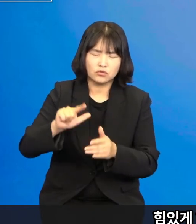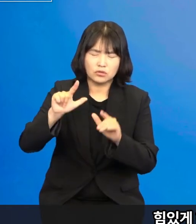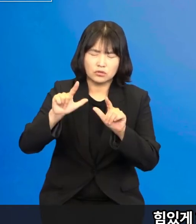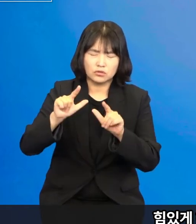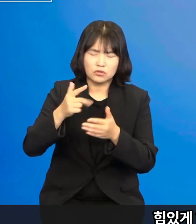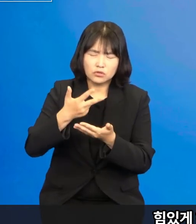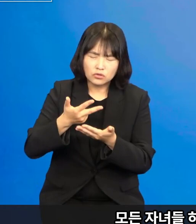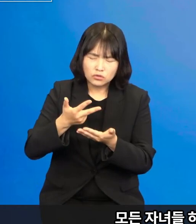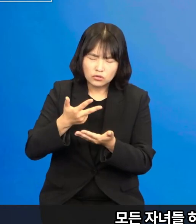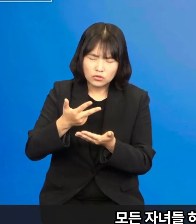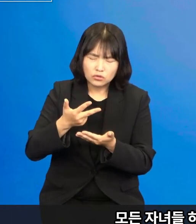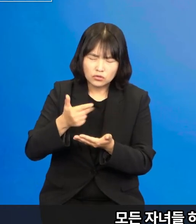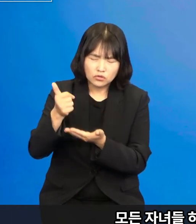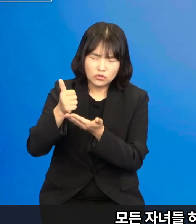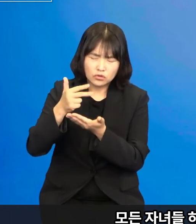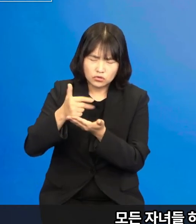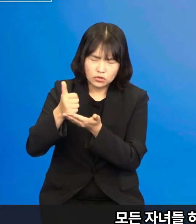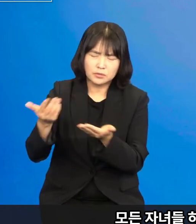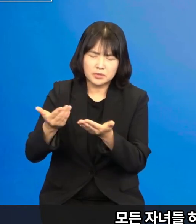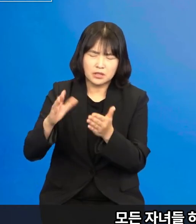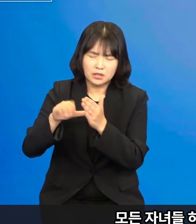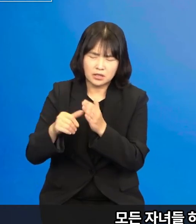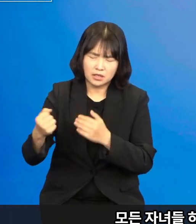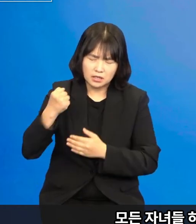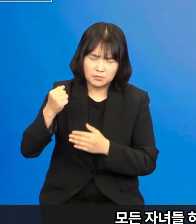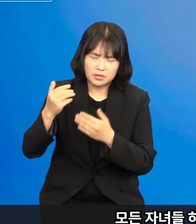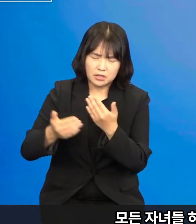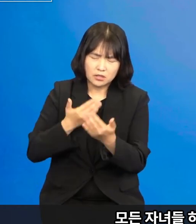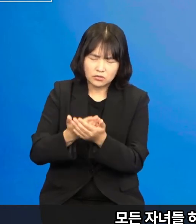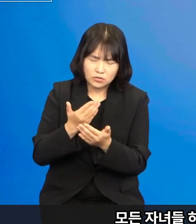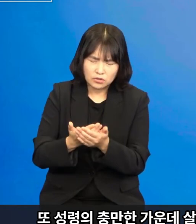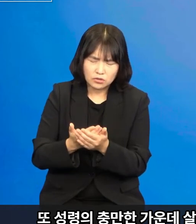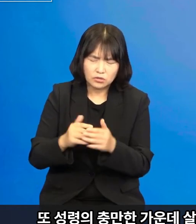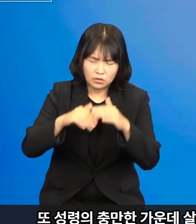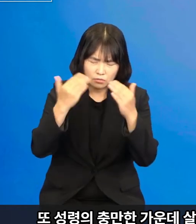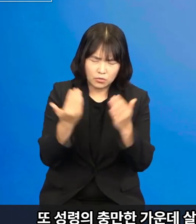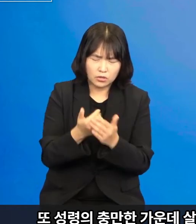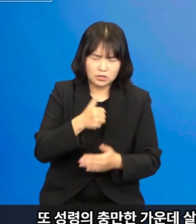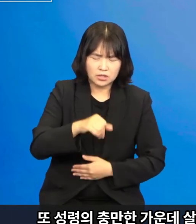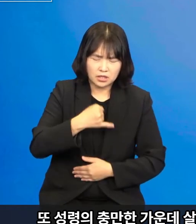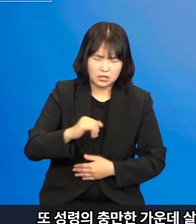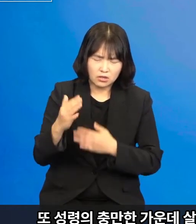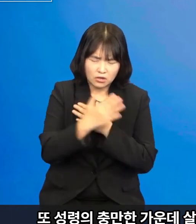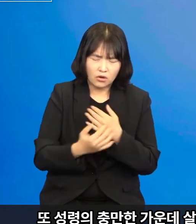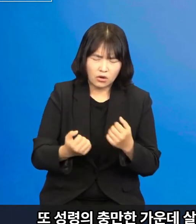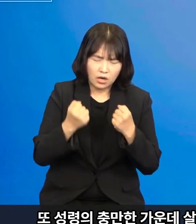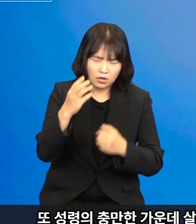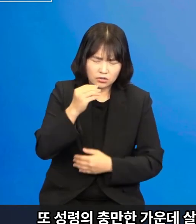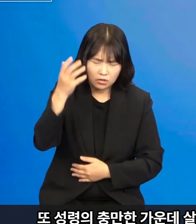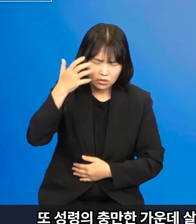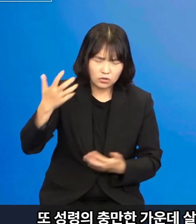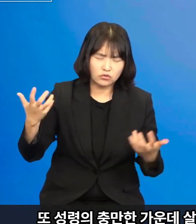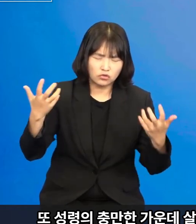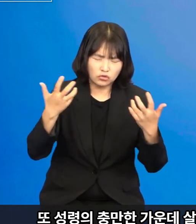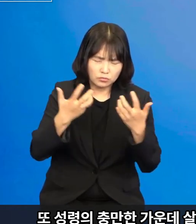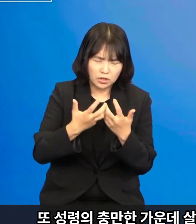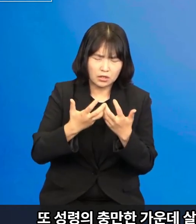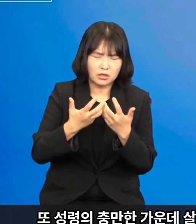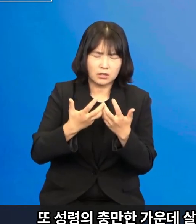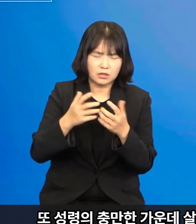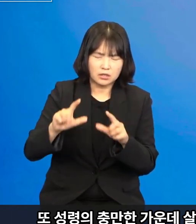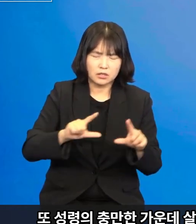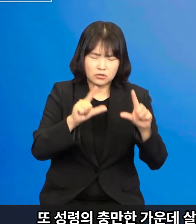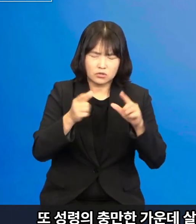힘있게 하여 주시옵시고, 모든 자녀들 하나님 또한 건강 가운데 또 성령의 충만한 가운데 살아갈 수 있도록